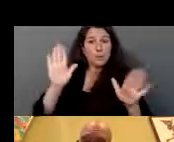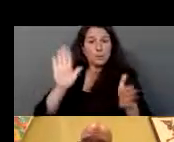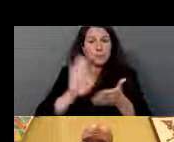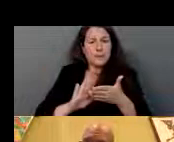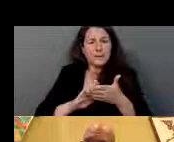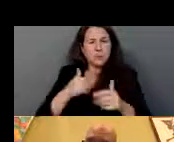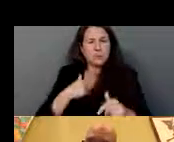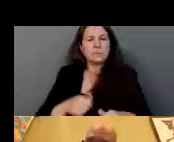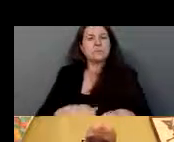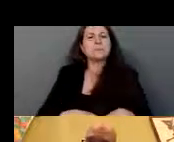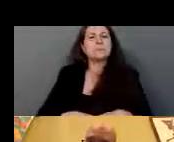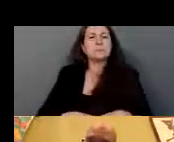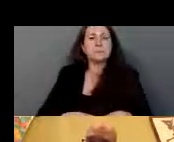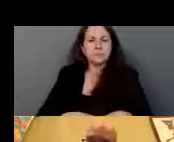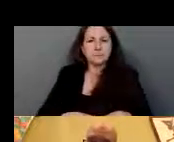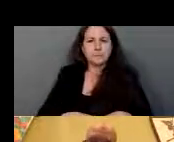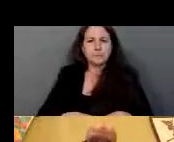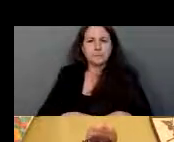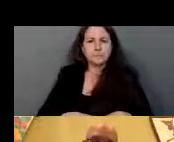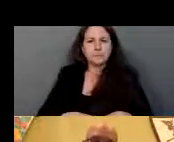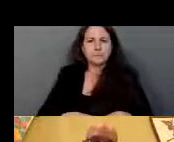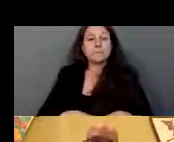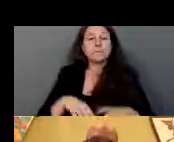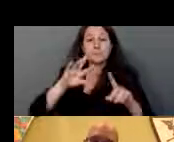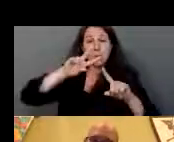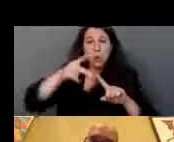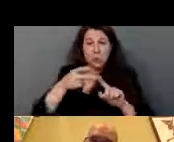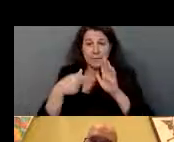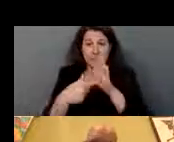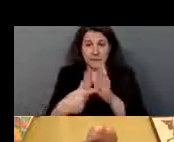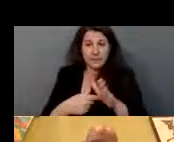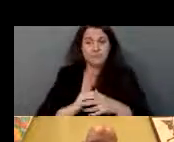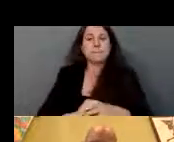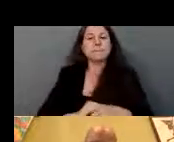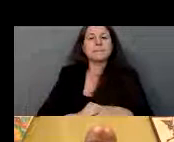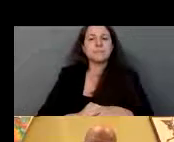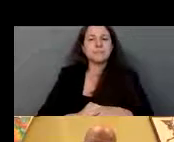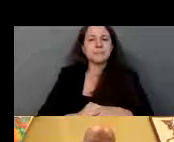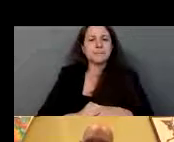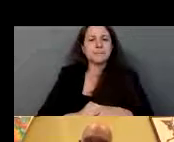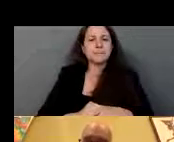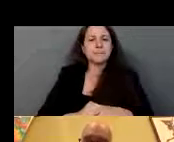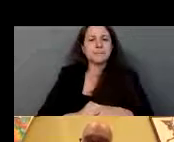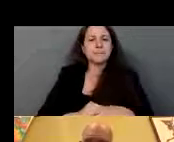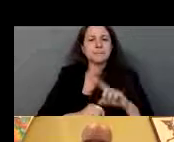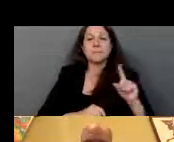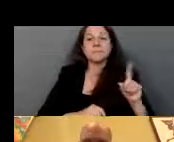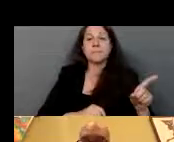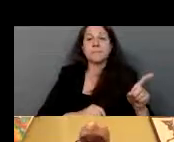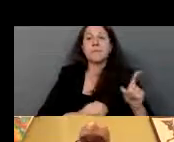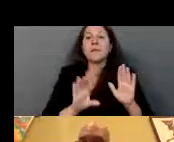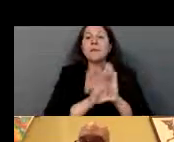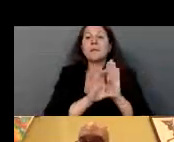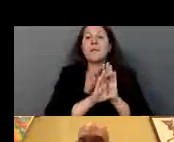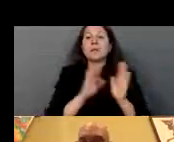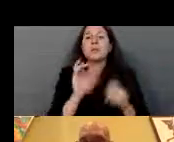Donc, c'est ça. Donc, le deuxième exemple que je voudrais donner, c'est, et donc ici, j'ai une image d'un permis de